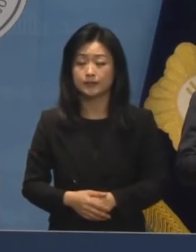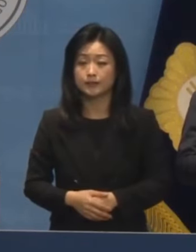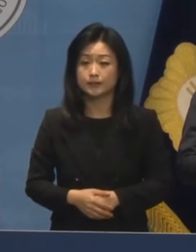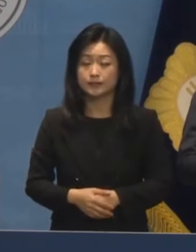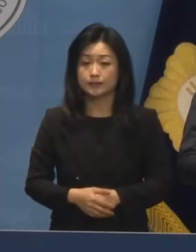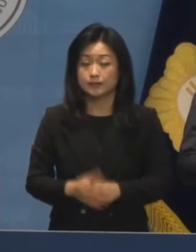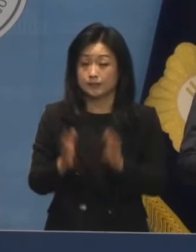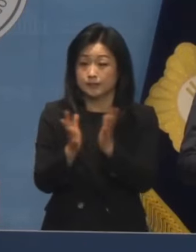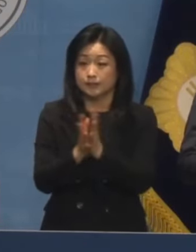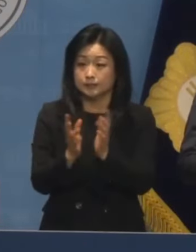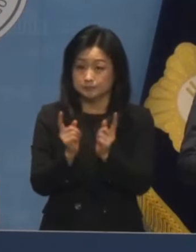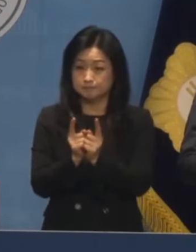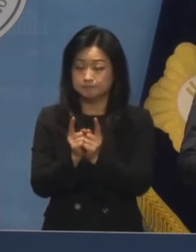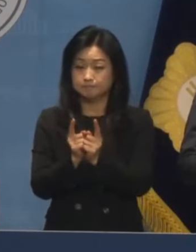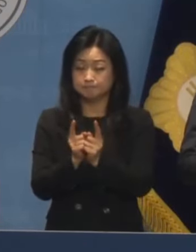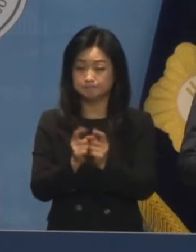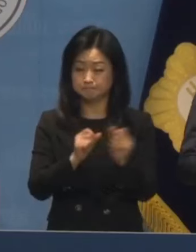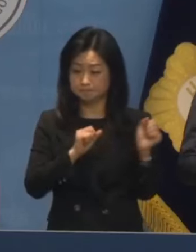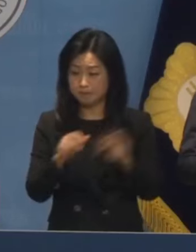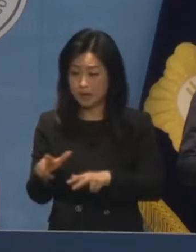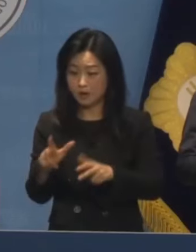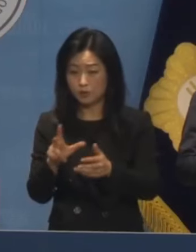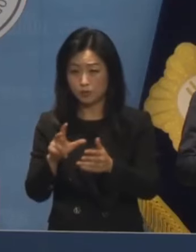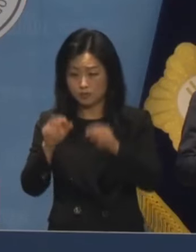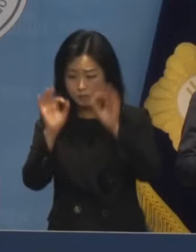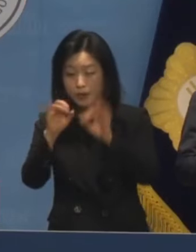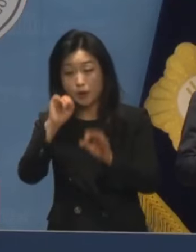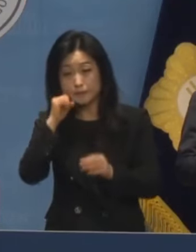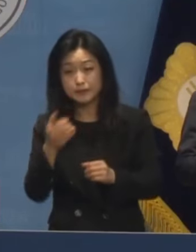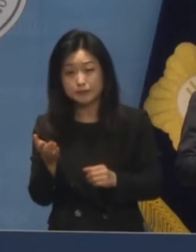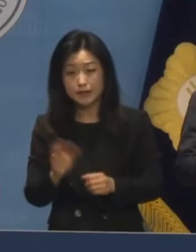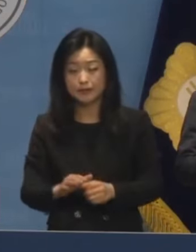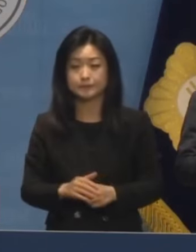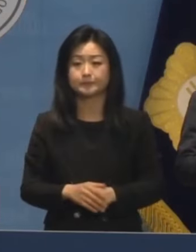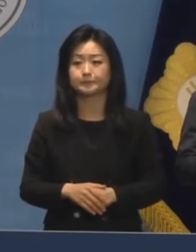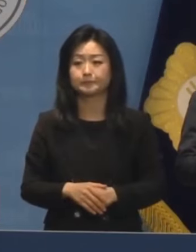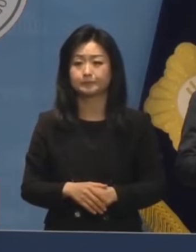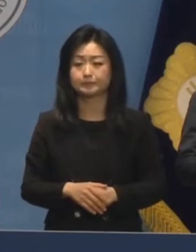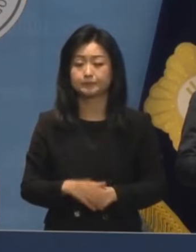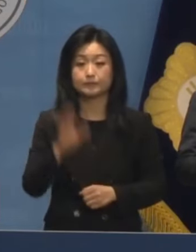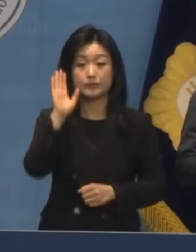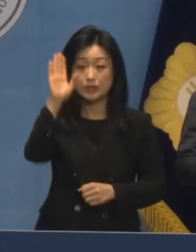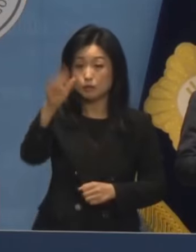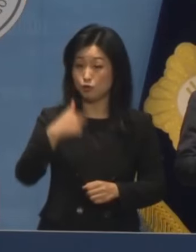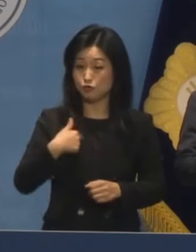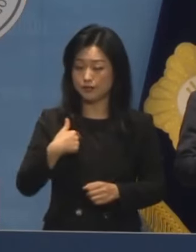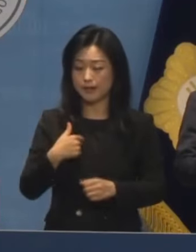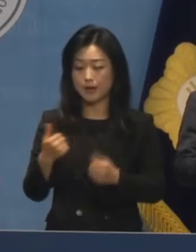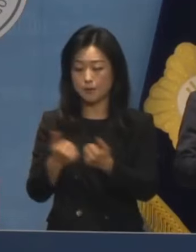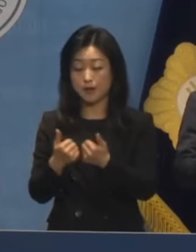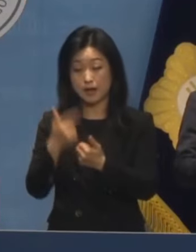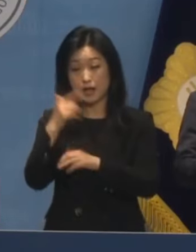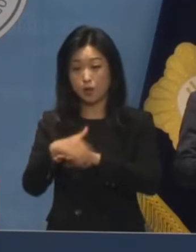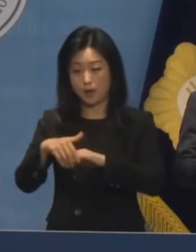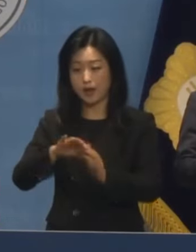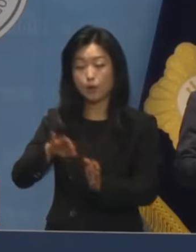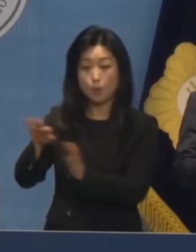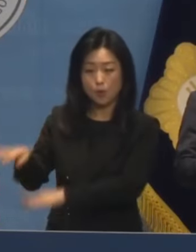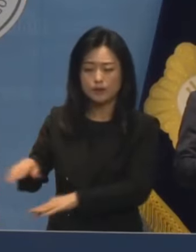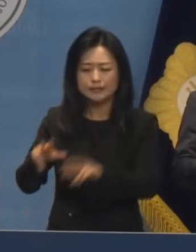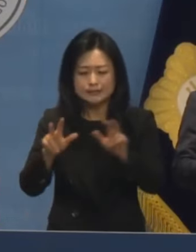관련해서는 직접 당장 할 수 있는 문제가 아니기 때문에 이부분과 관련해서는 향후 과제로 남겨 놨고 지금